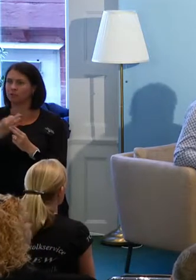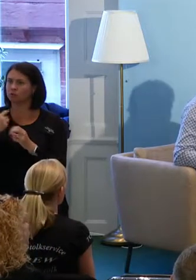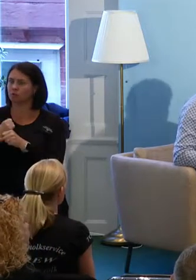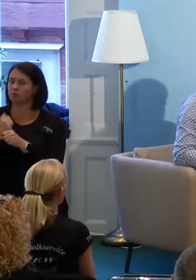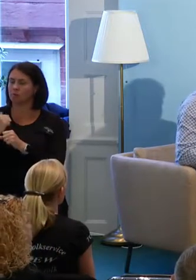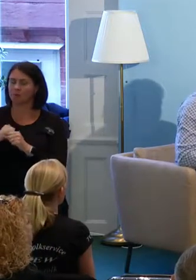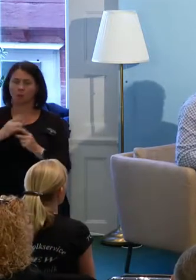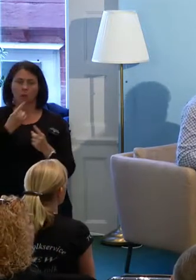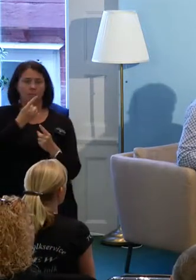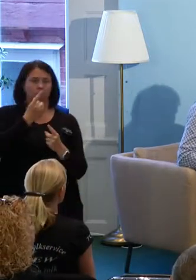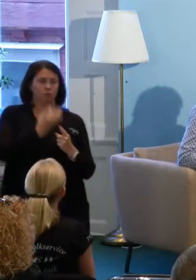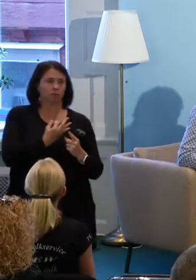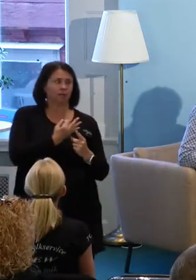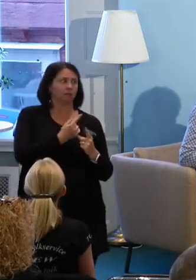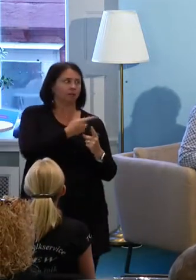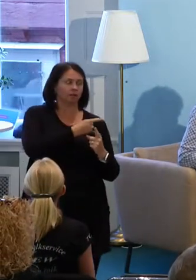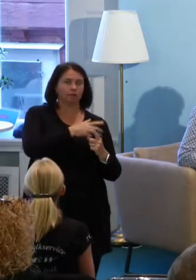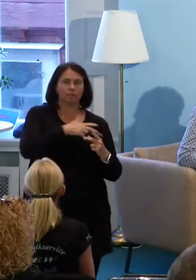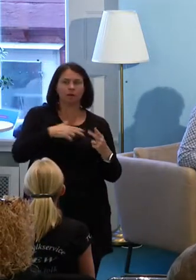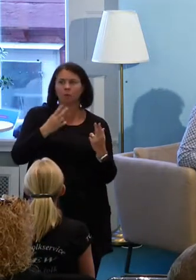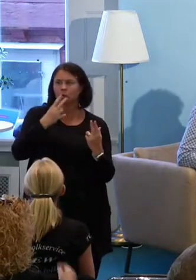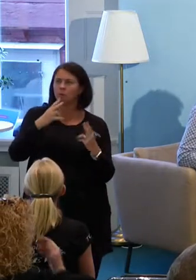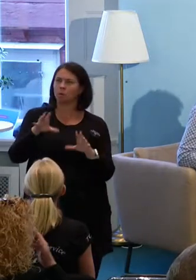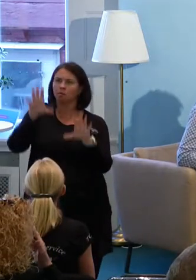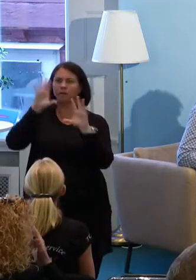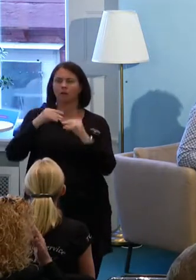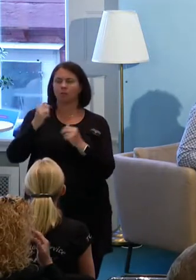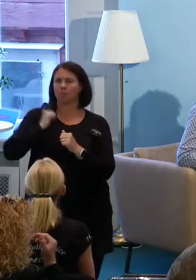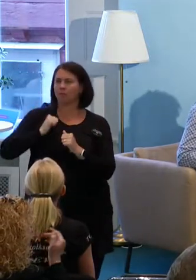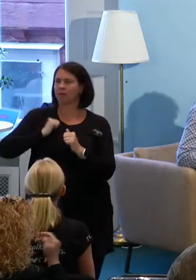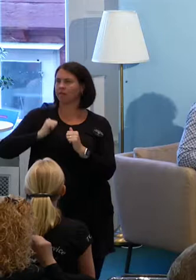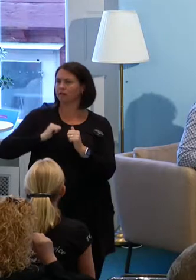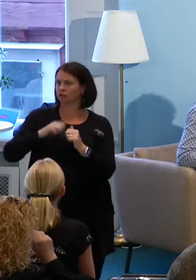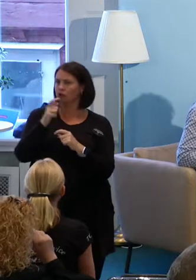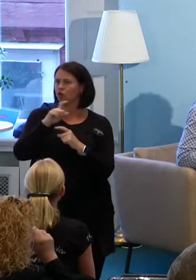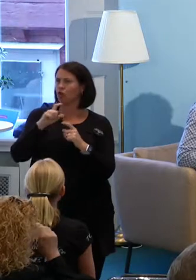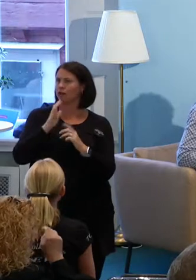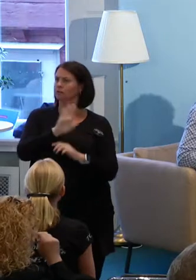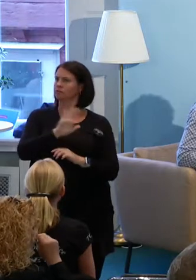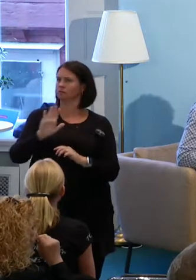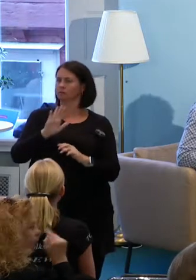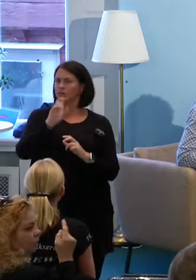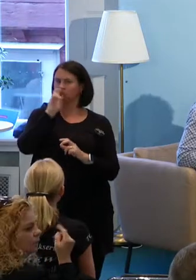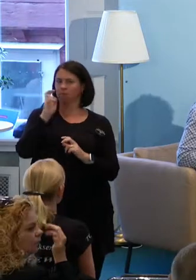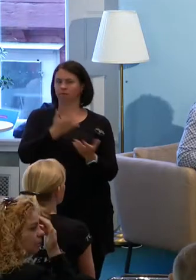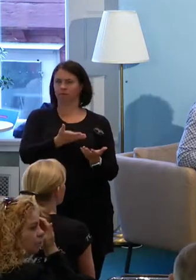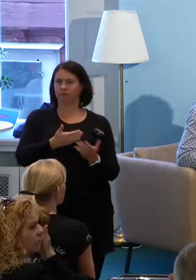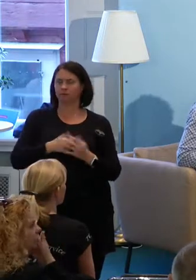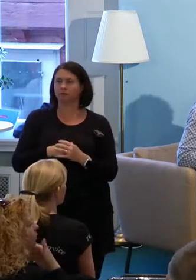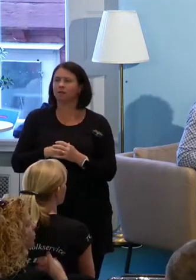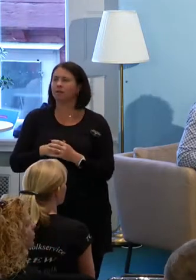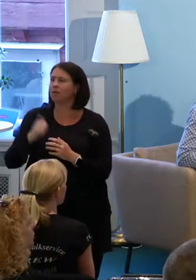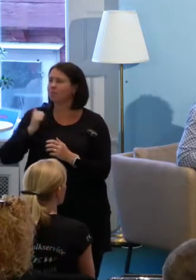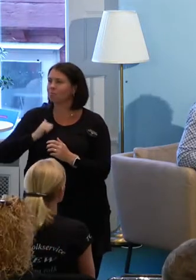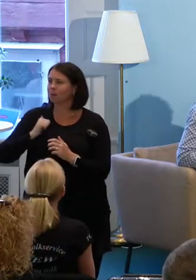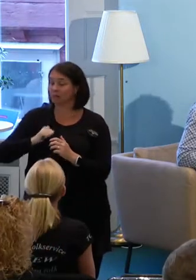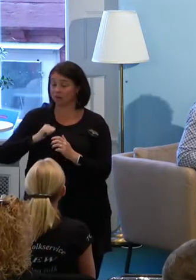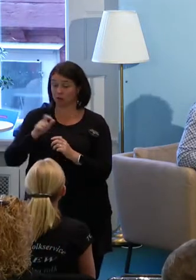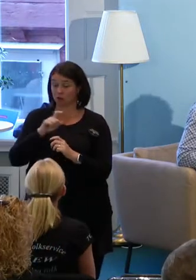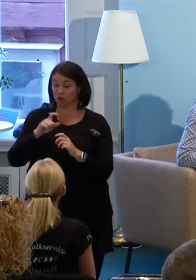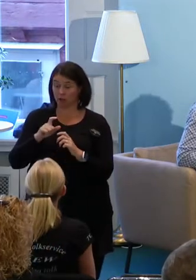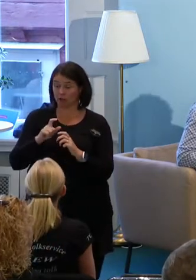och 1% i Danmark. Så hur ser ni på det? Ja. Nej, men alltså, bemanningsföretagens tillväxt handlar ju